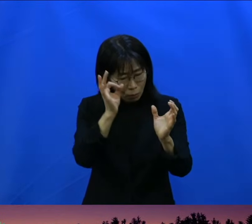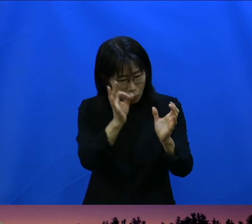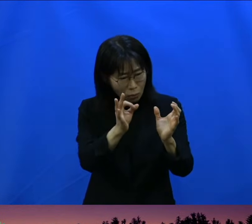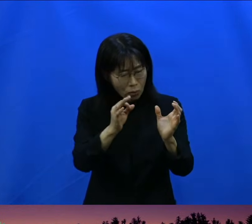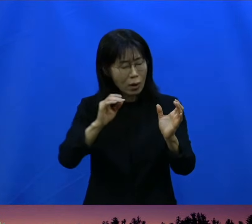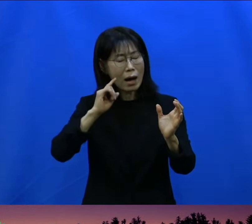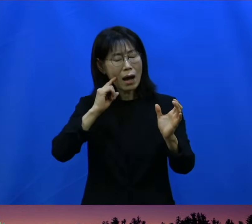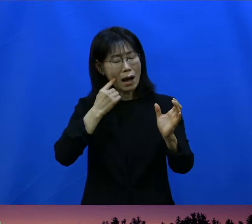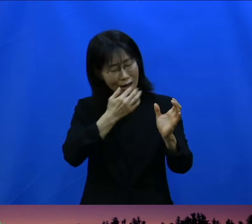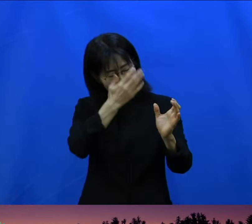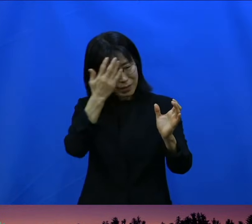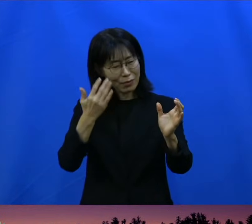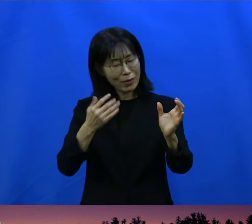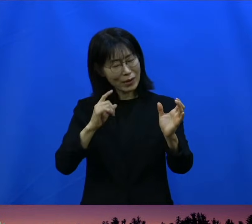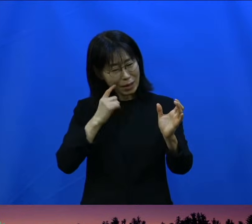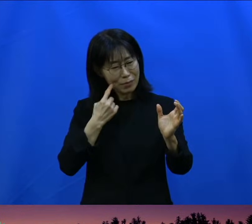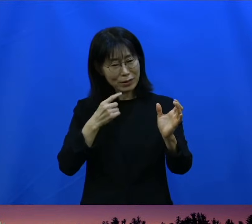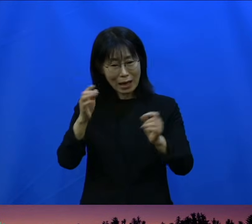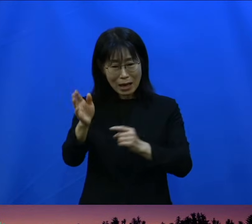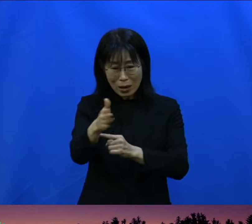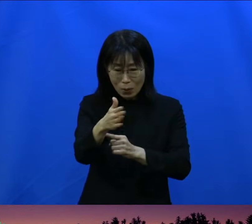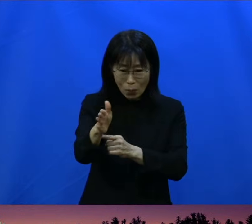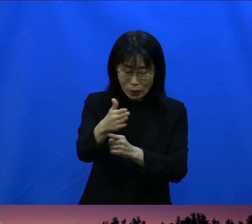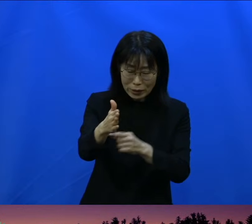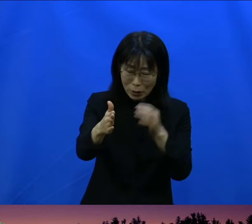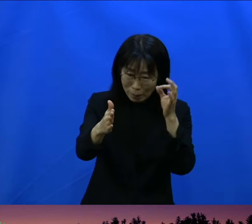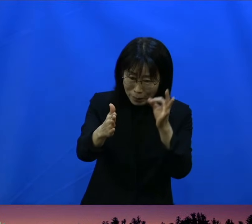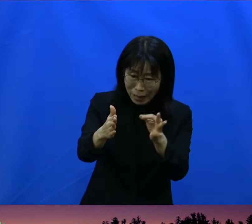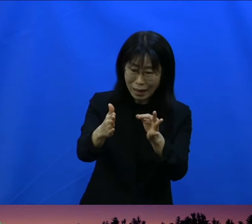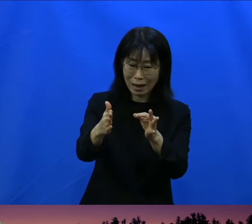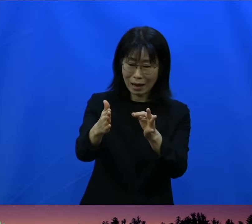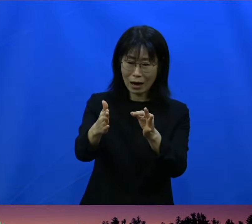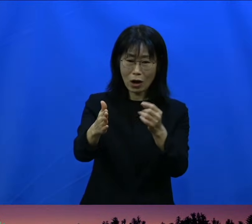그냥 안 만드셨어요. 어떻게 눈에 탁탁 찍어 놓고